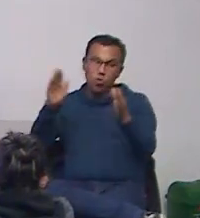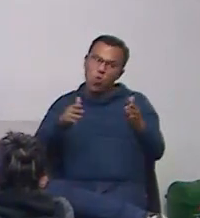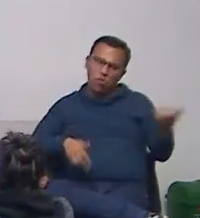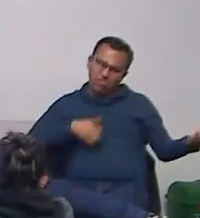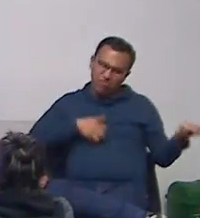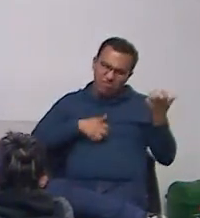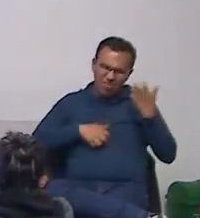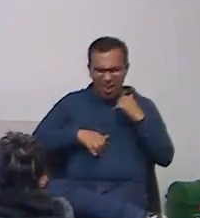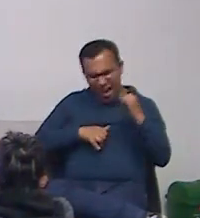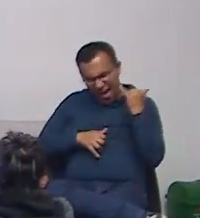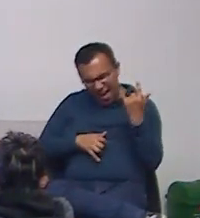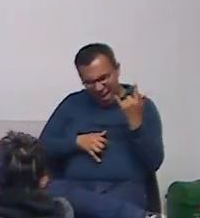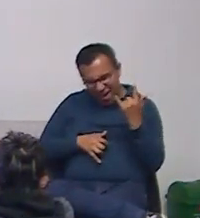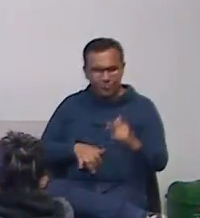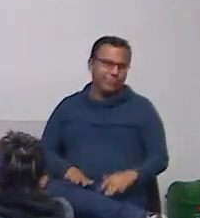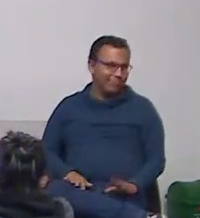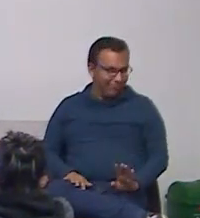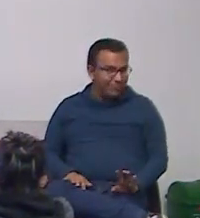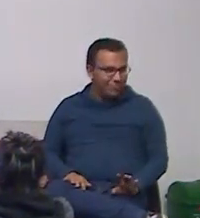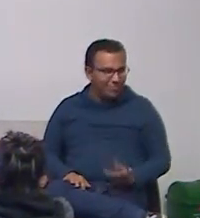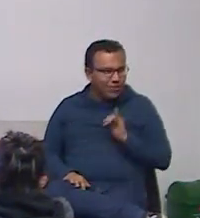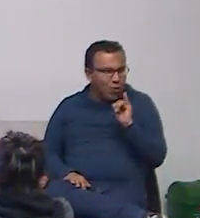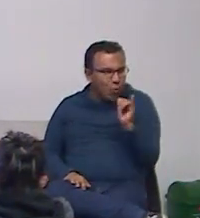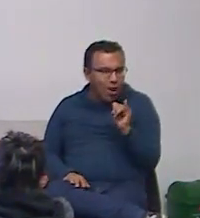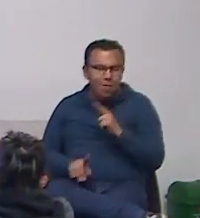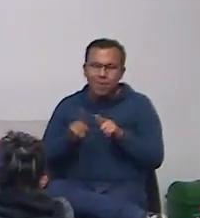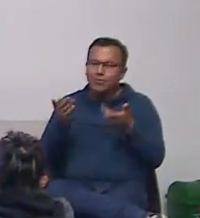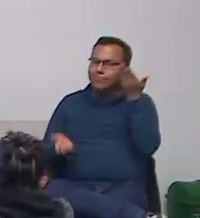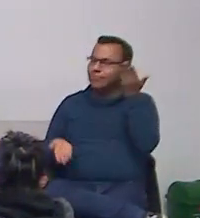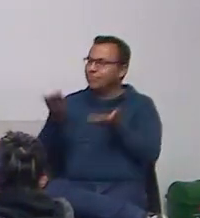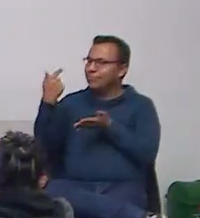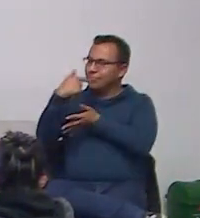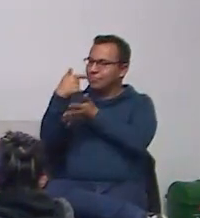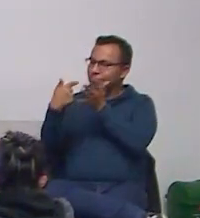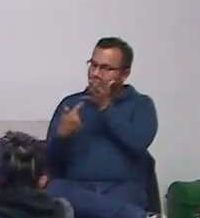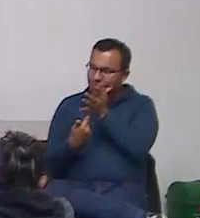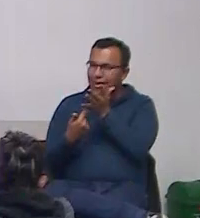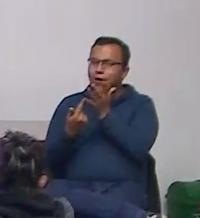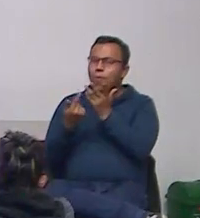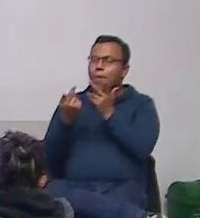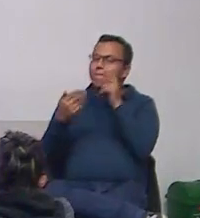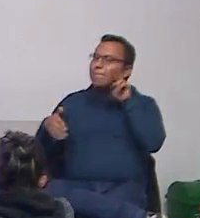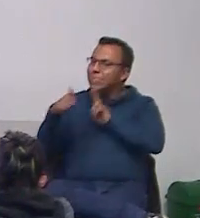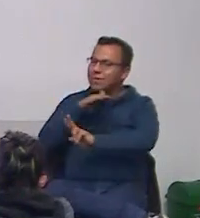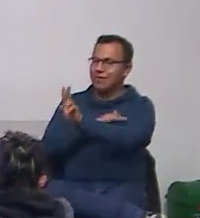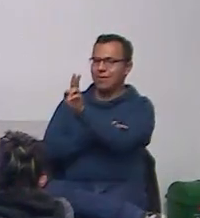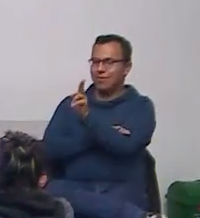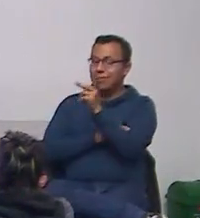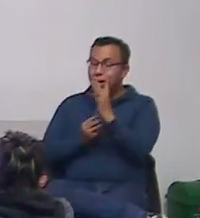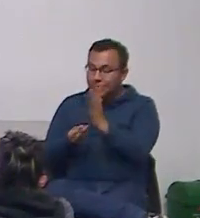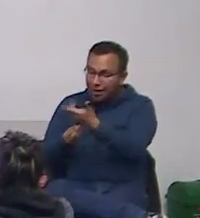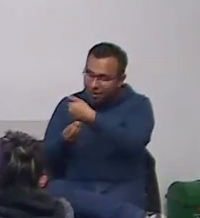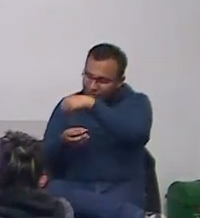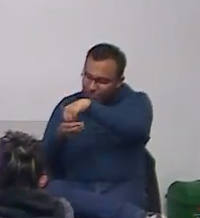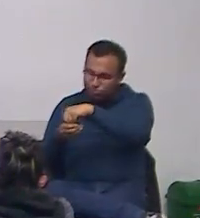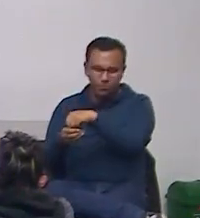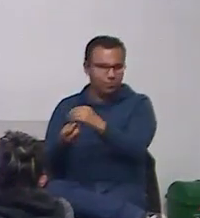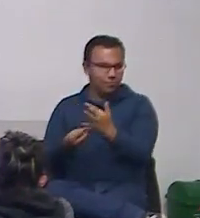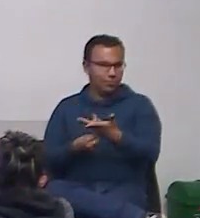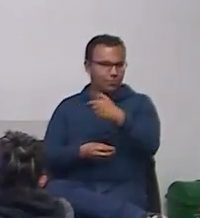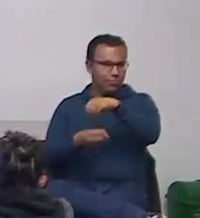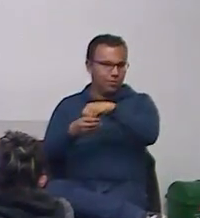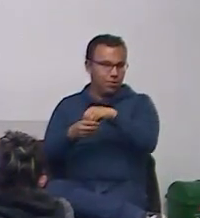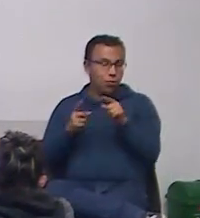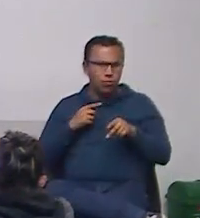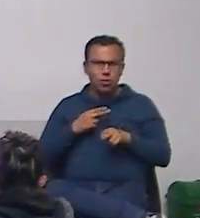rockero pues rock and roll con toda pero también hay hay tantas cosas y tantas visiones de eso que también el arte es muy importante eh